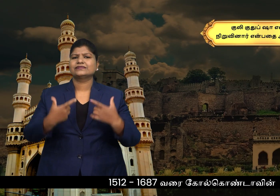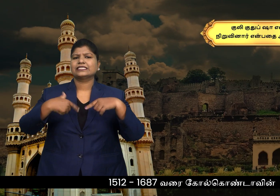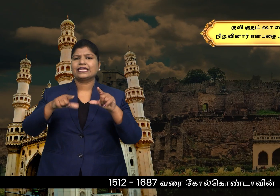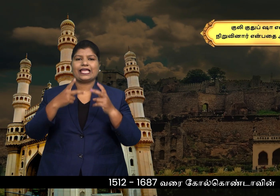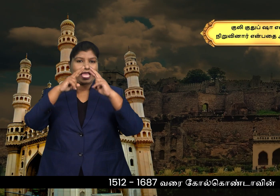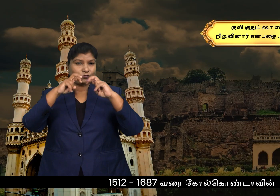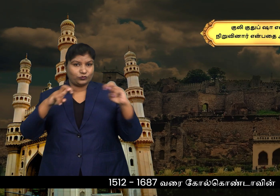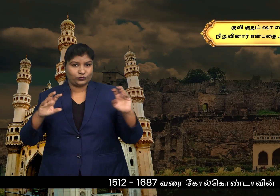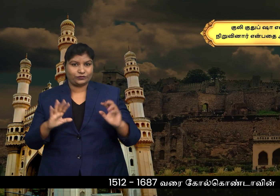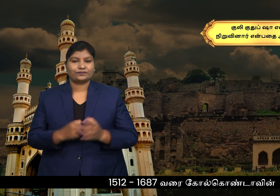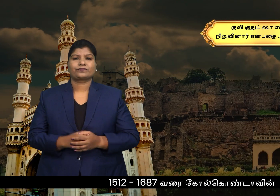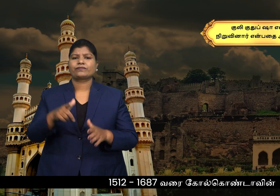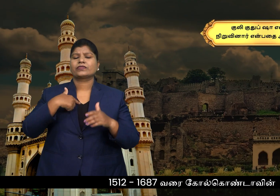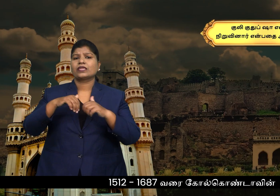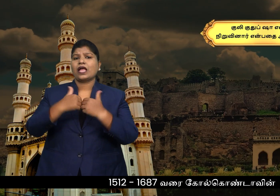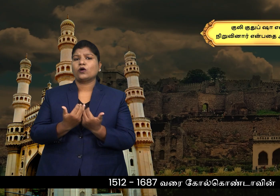ஆயிரத்தி 512 முதல்